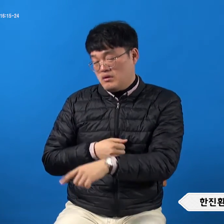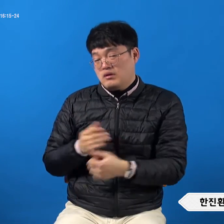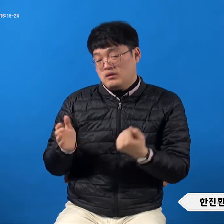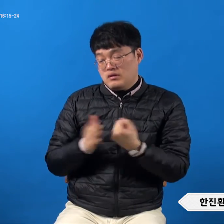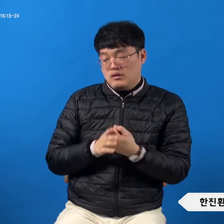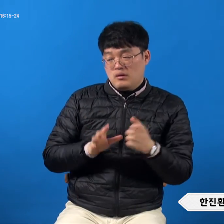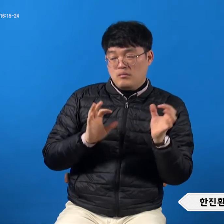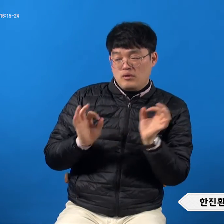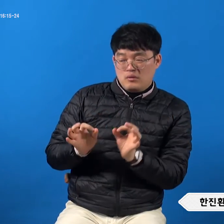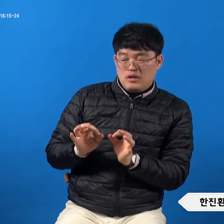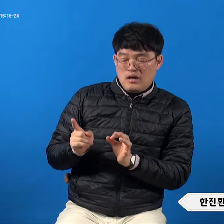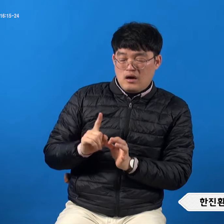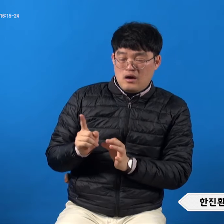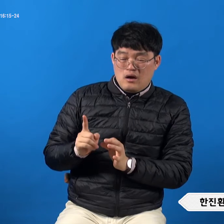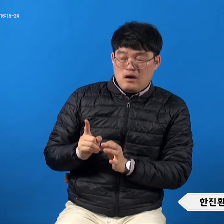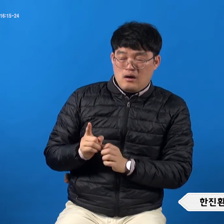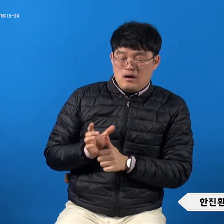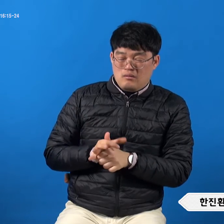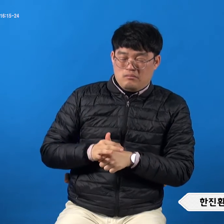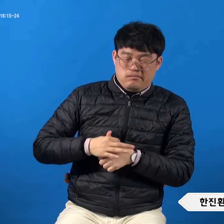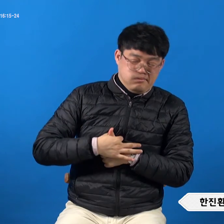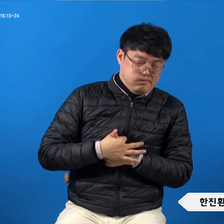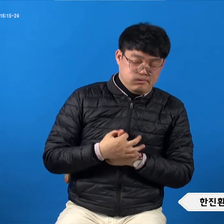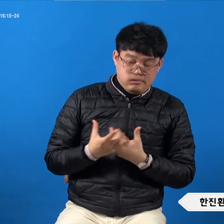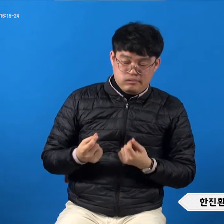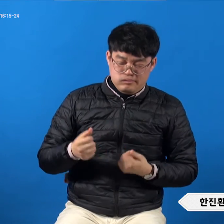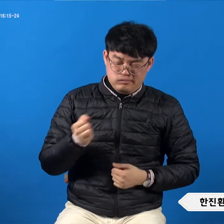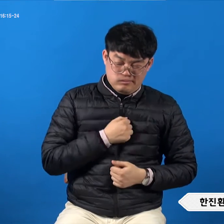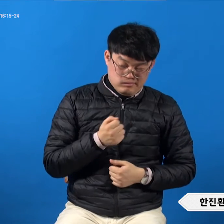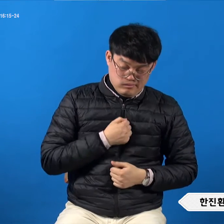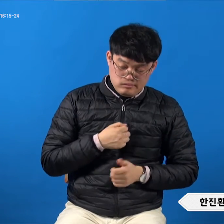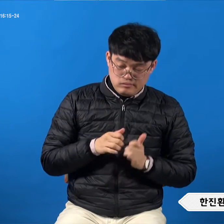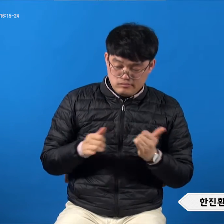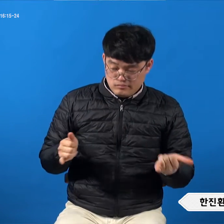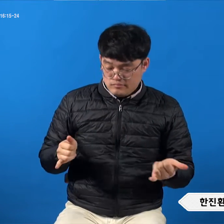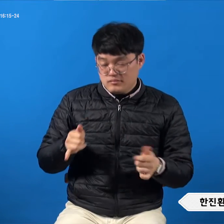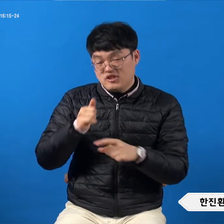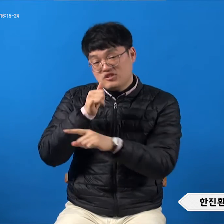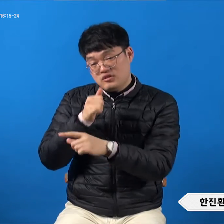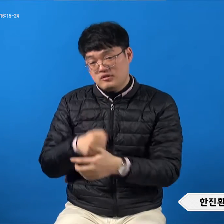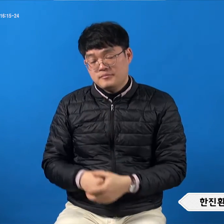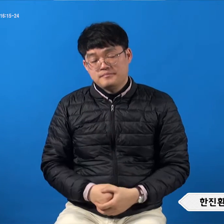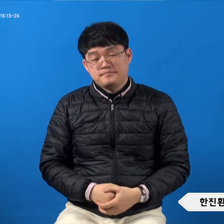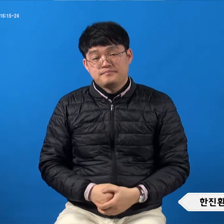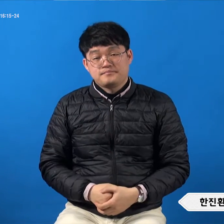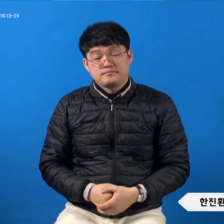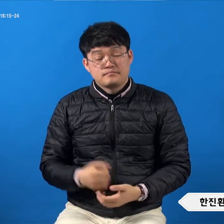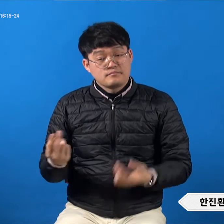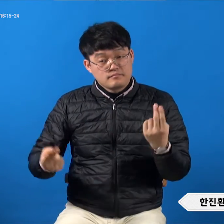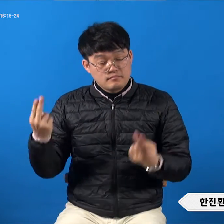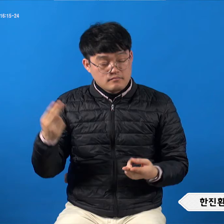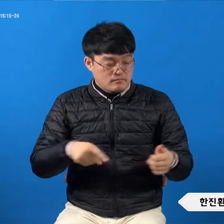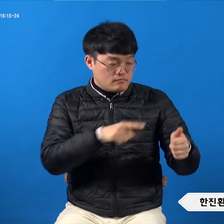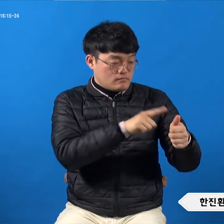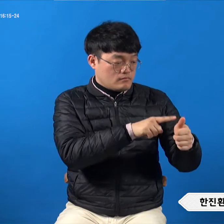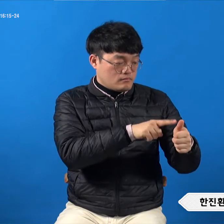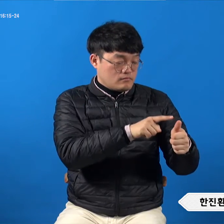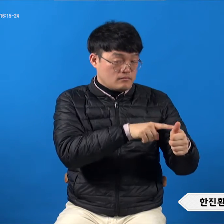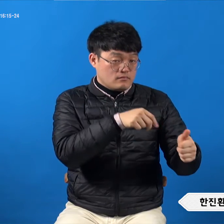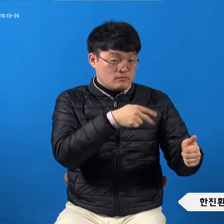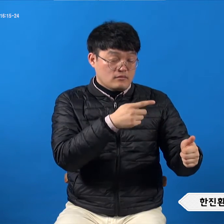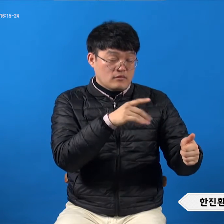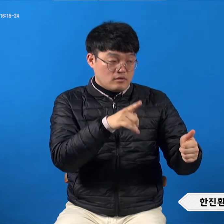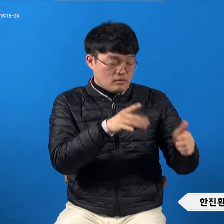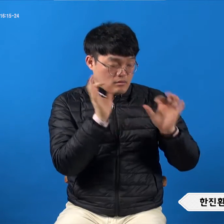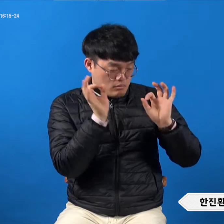그래서 보기만 해도 그냥 질식할 것 같은 질소 같은 그런 사람이 있습니다. 그런데 비해서 스데바나는